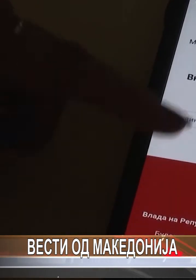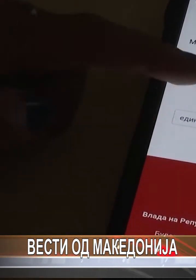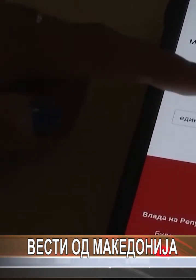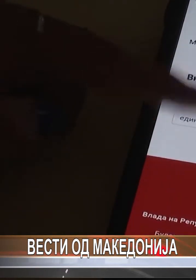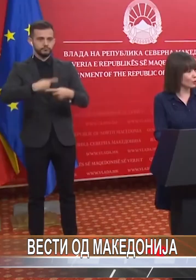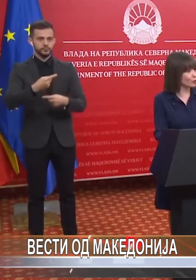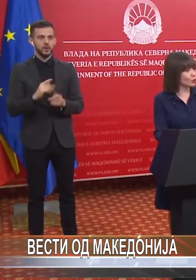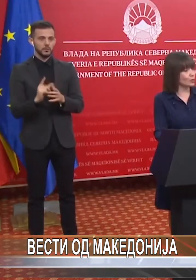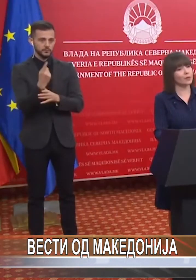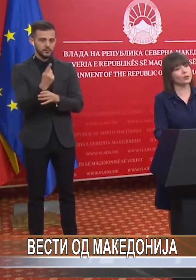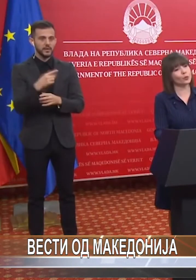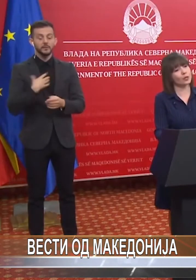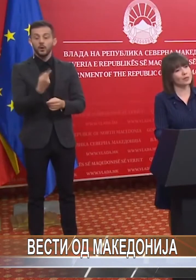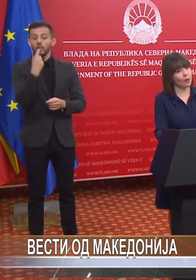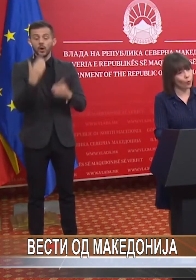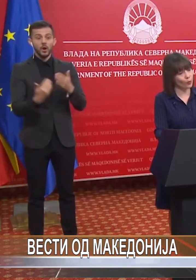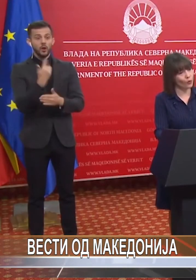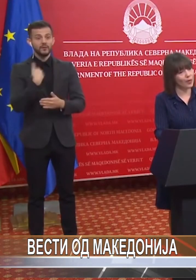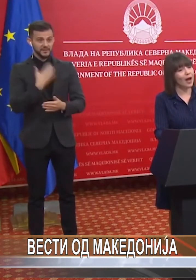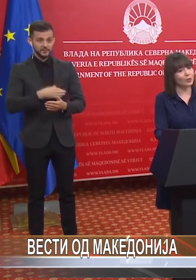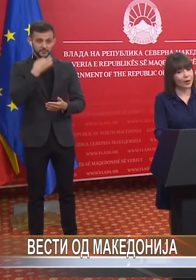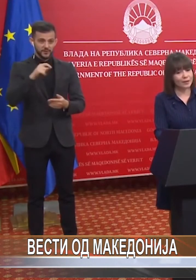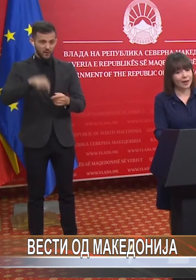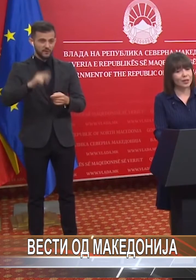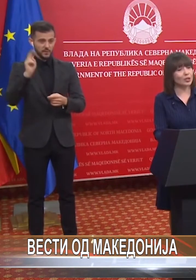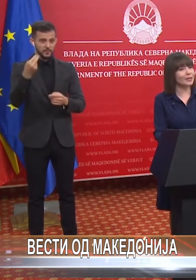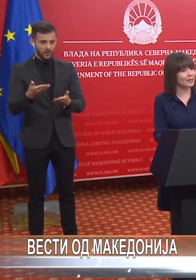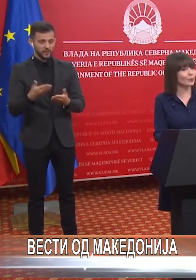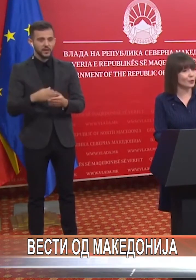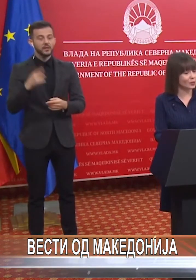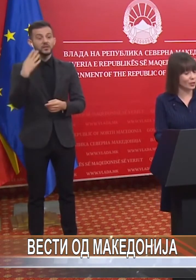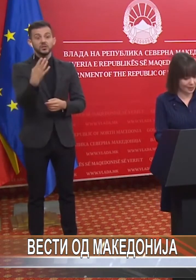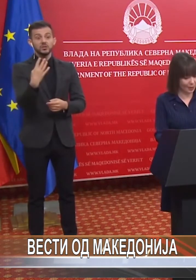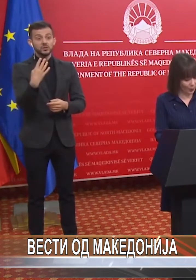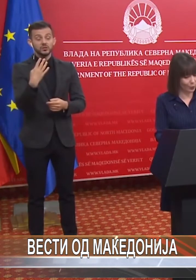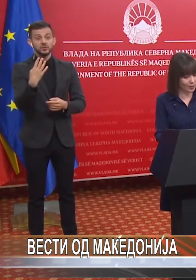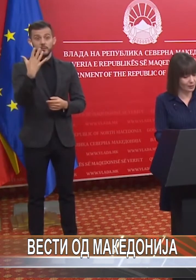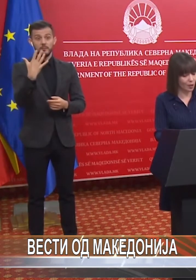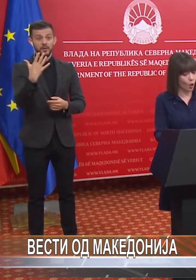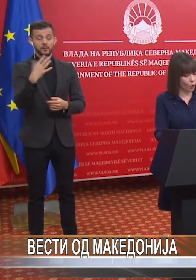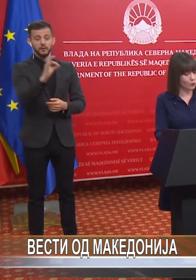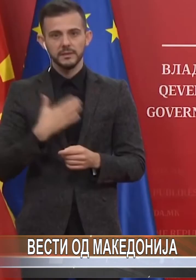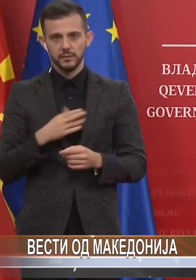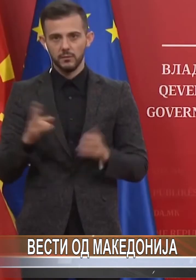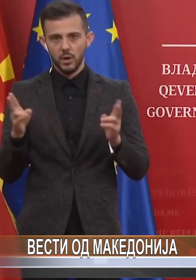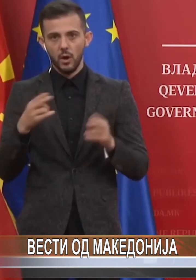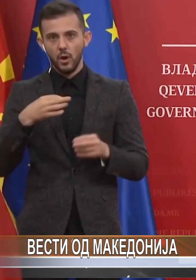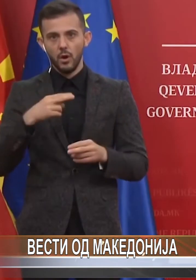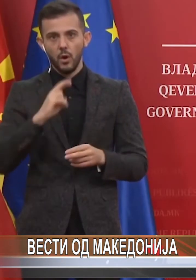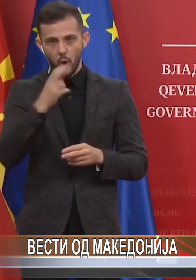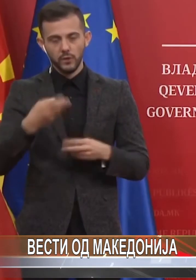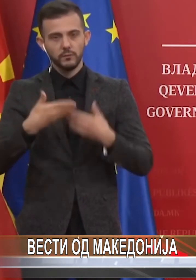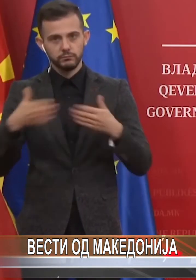Царовска не кажа на што точно се однесуваат приговорите. Важно е дека приговорите пристигнуваат, се создадоа можности сите